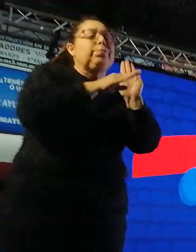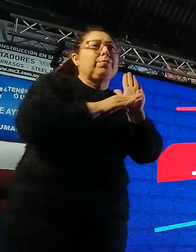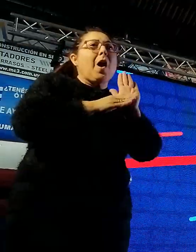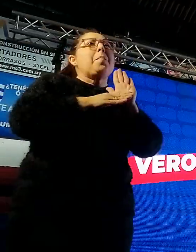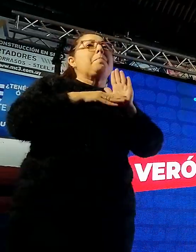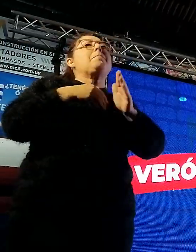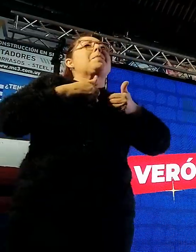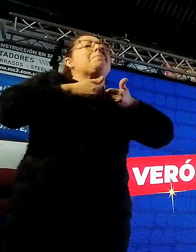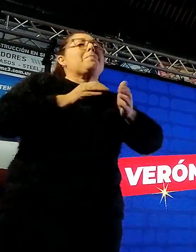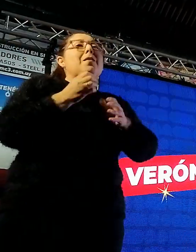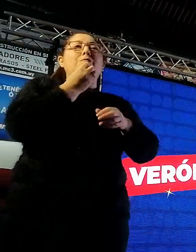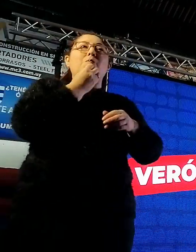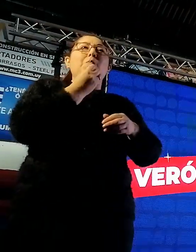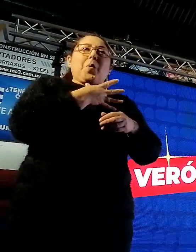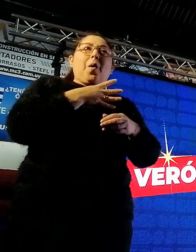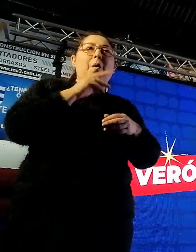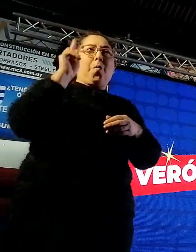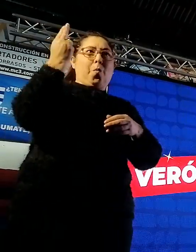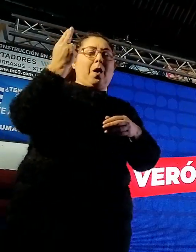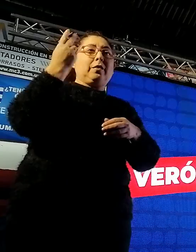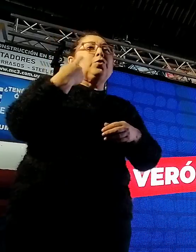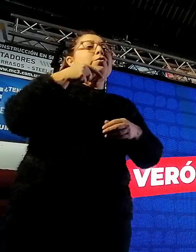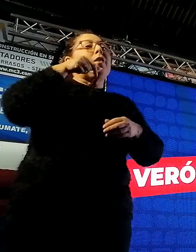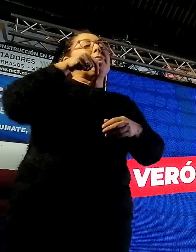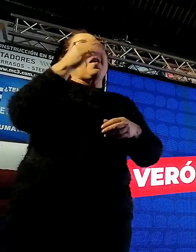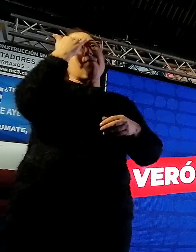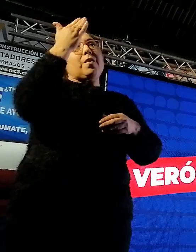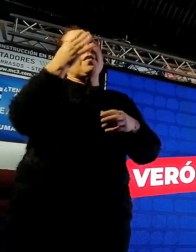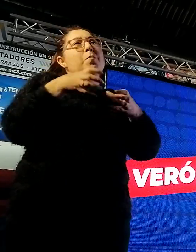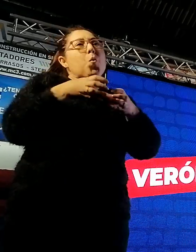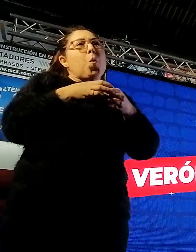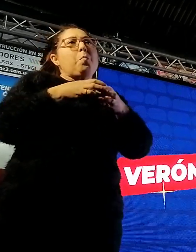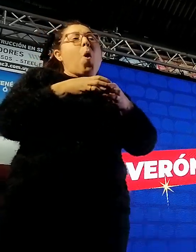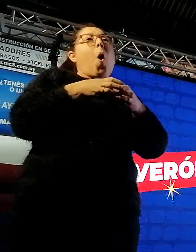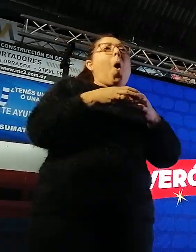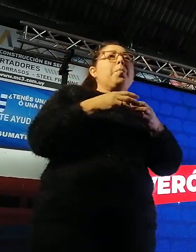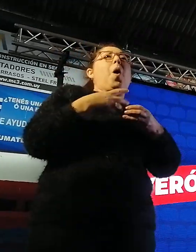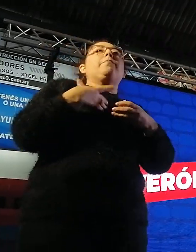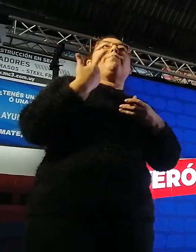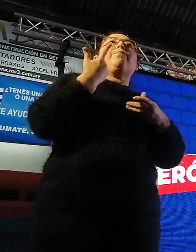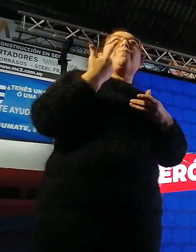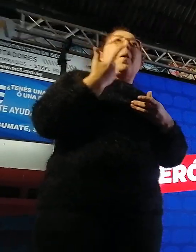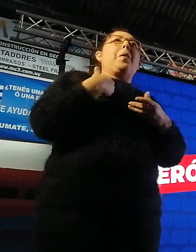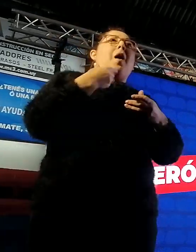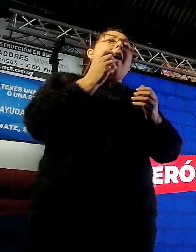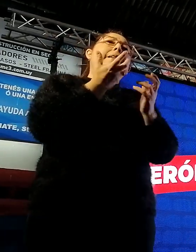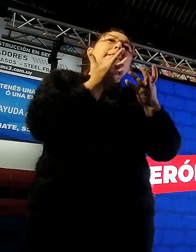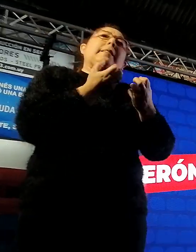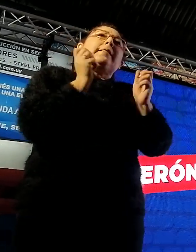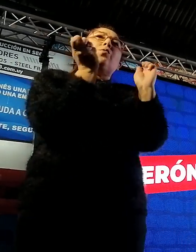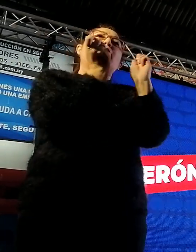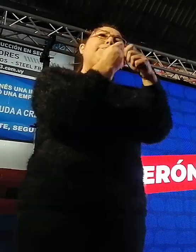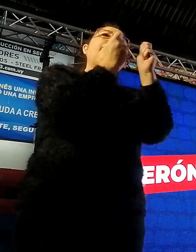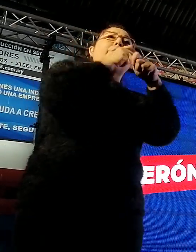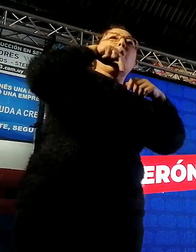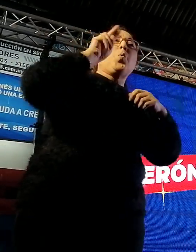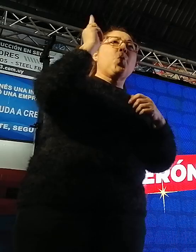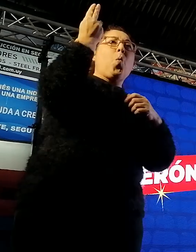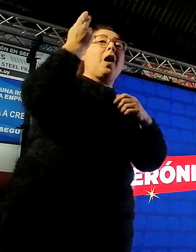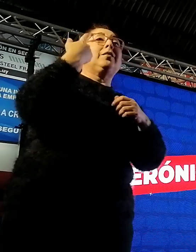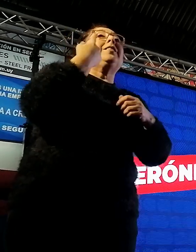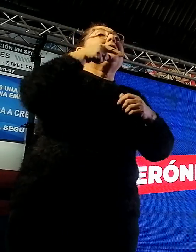Uruguay del futuro El Frente Amplio nació como una fuerza programática que buscaba transformar el Uruguay y así